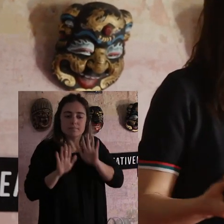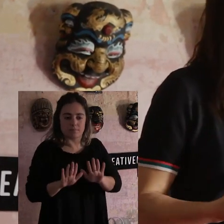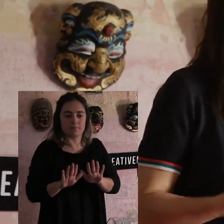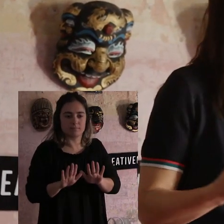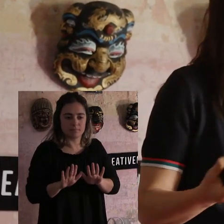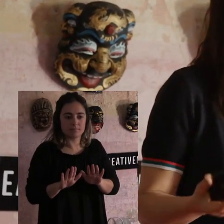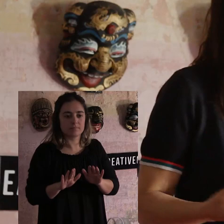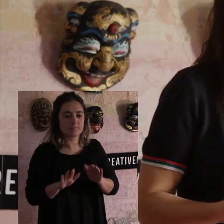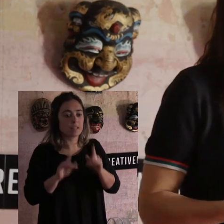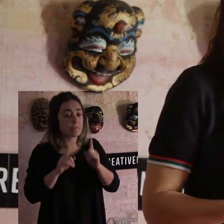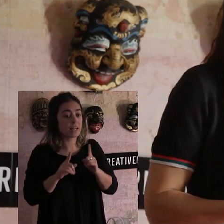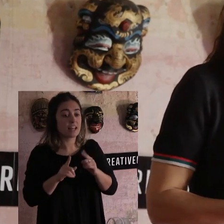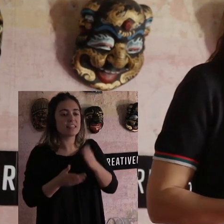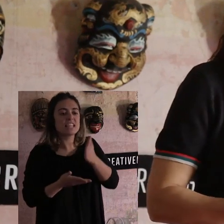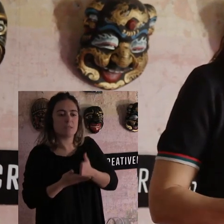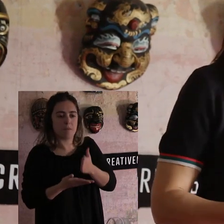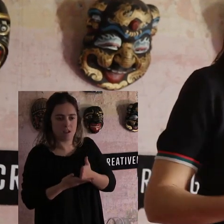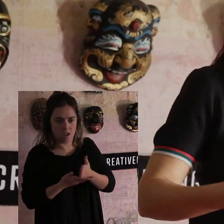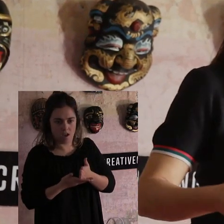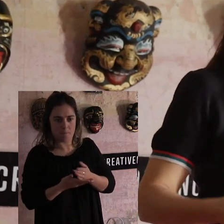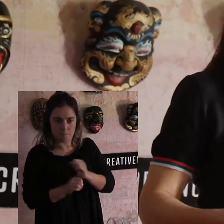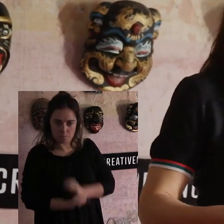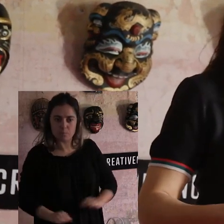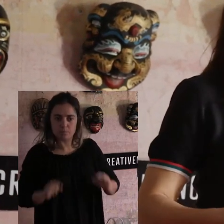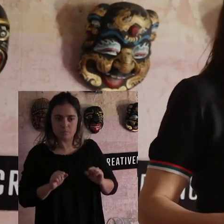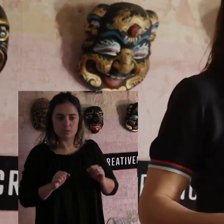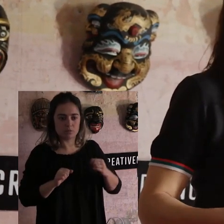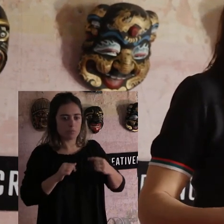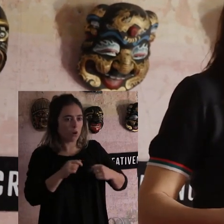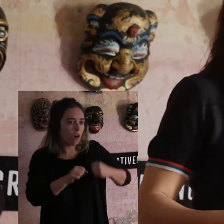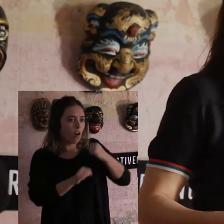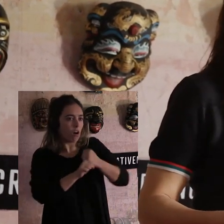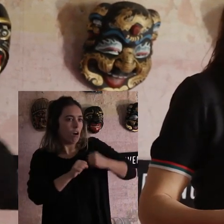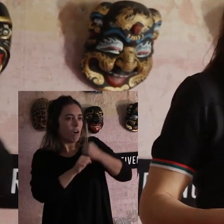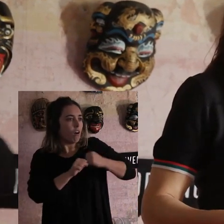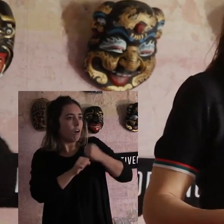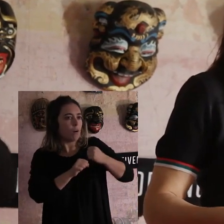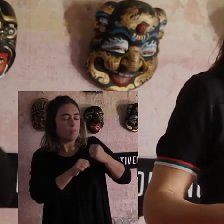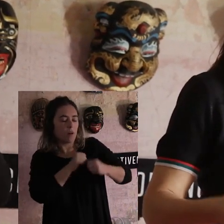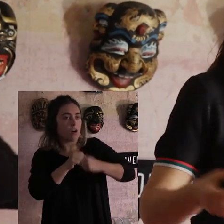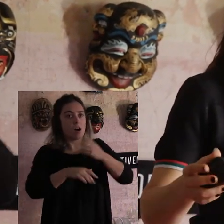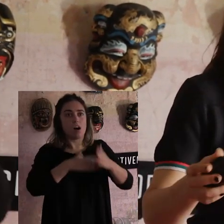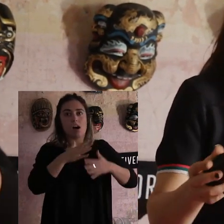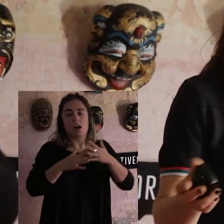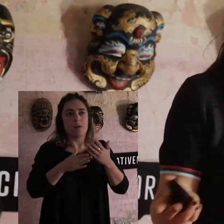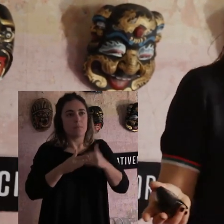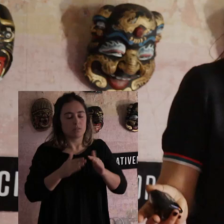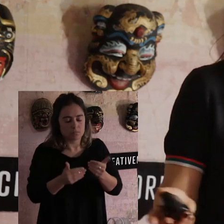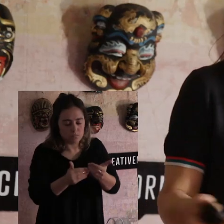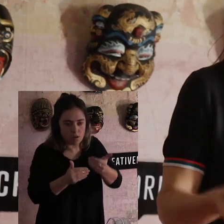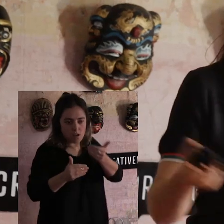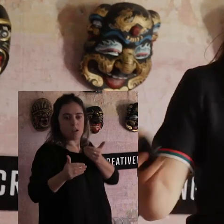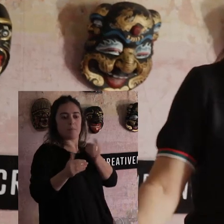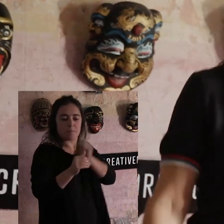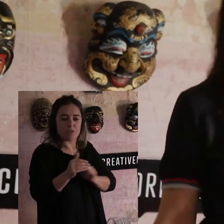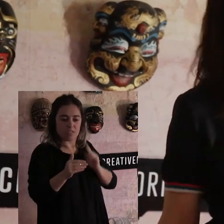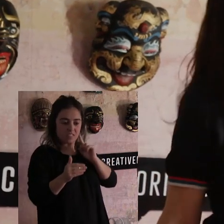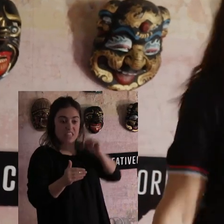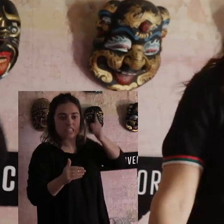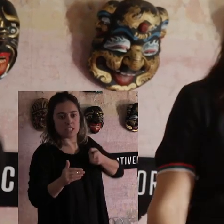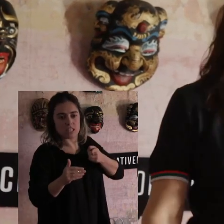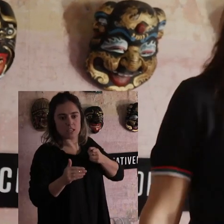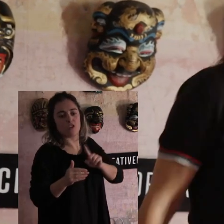Es cuestión de disciplina también. Te vas dejando llevar, pero llega un momento que decís, bueno, hay que tomar decisiones, no es que todo